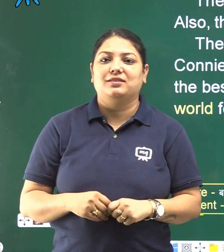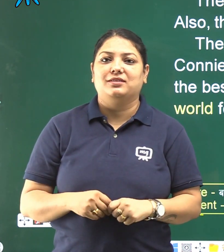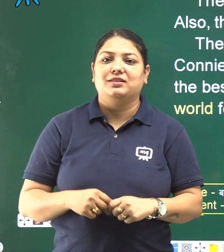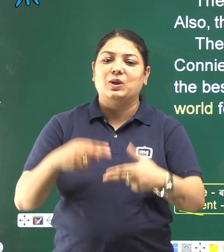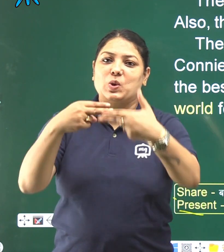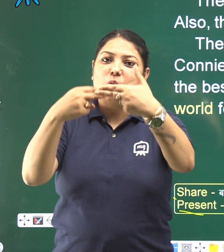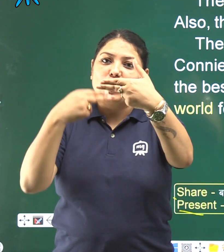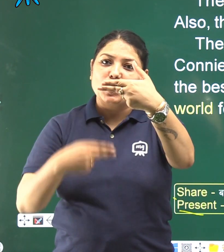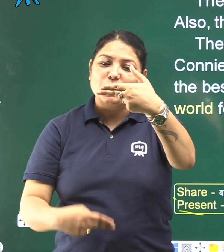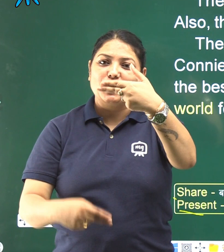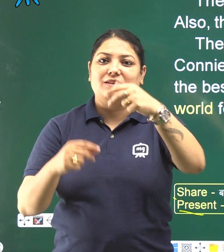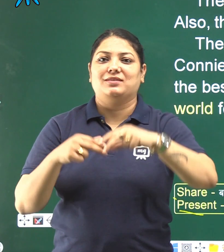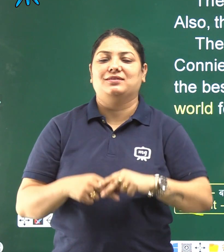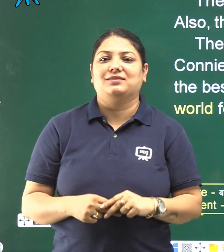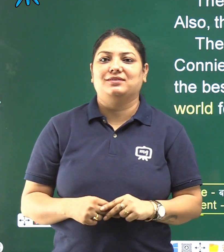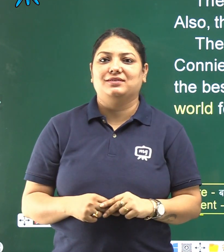वर्णन करता है।